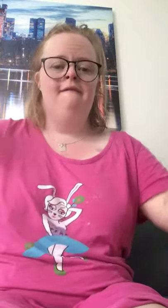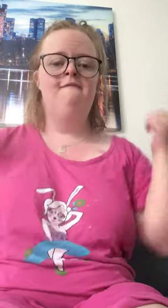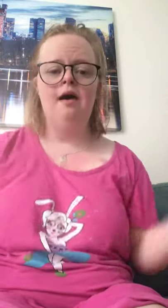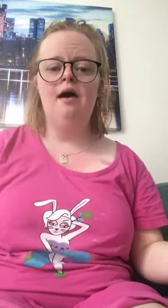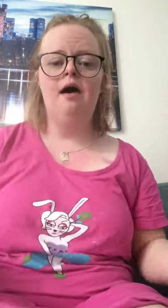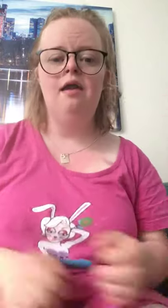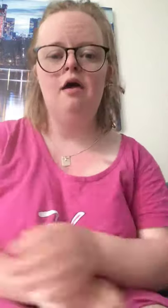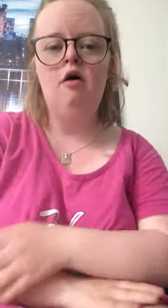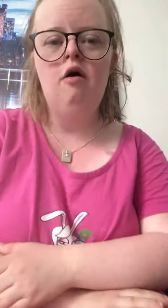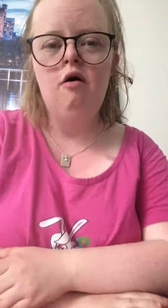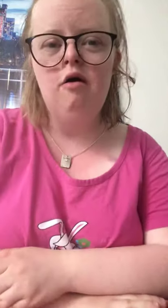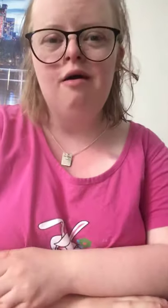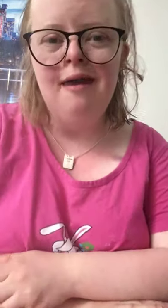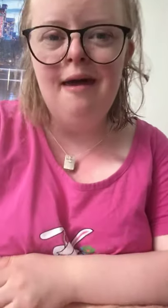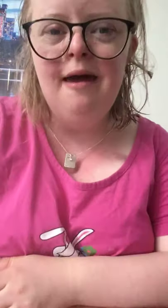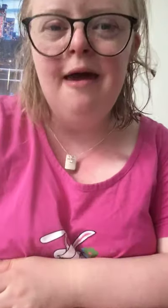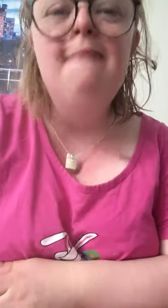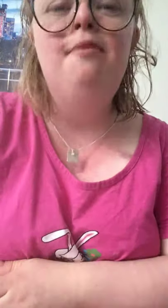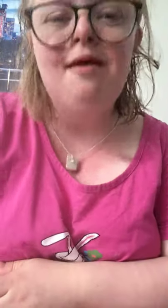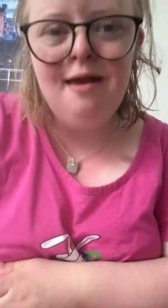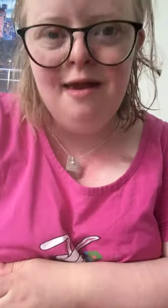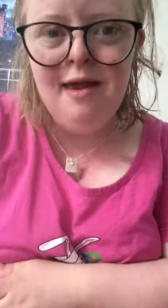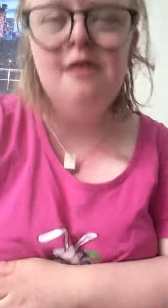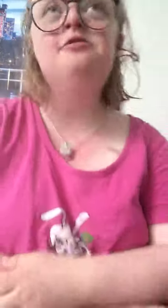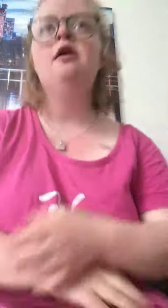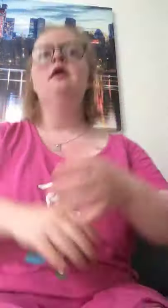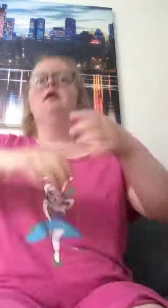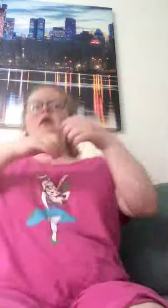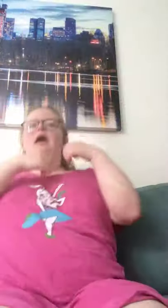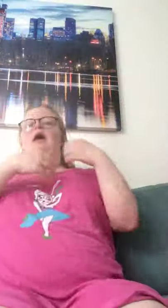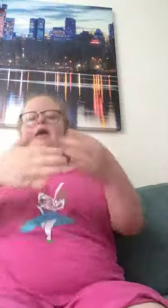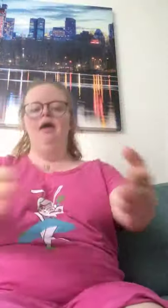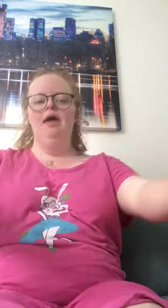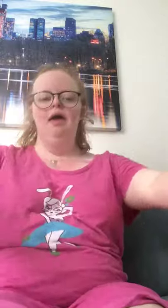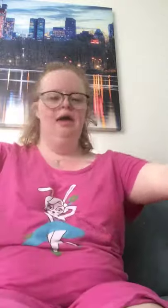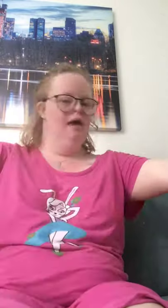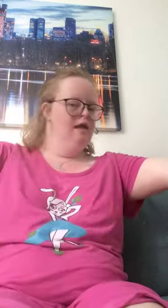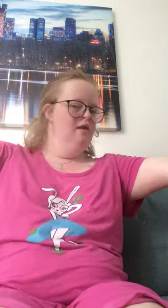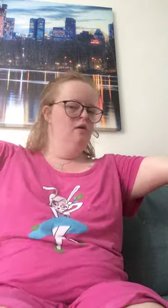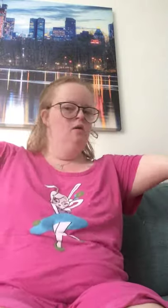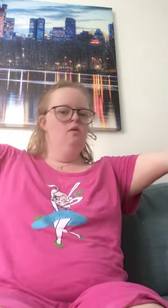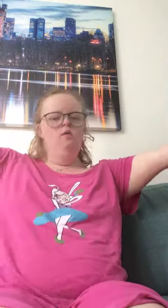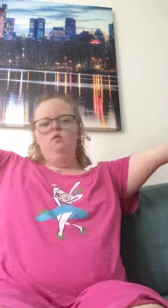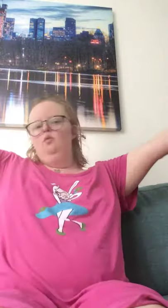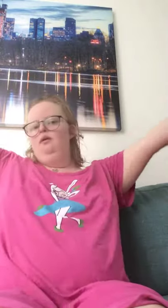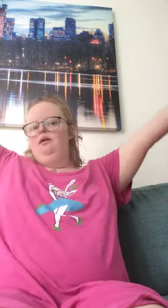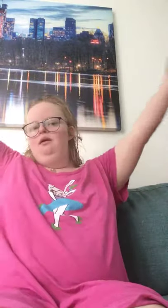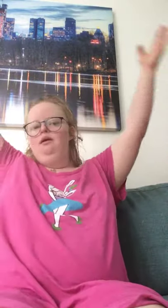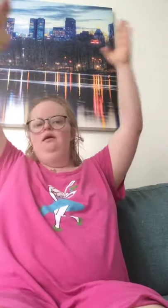värdehögre pris Äh, Lovis!